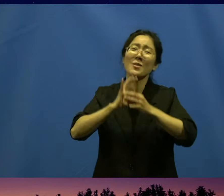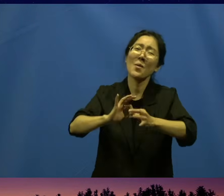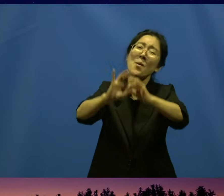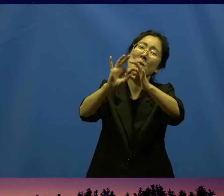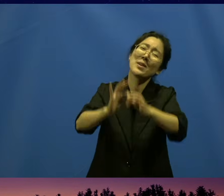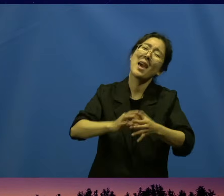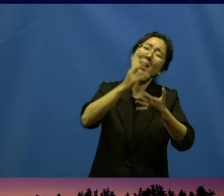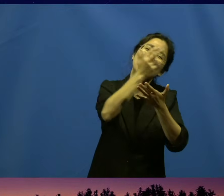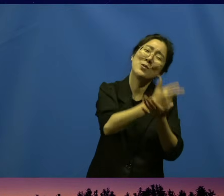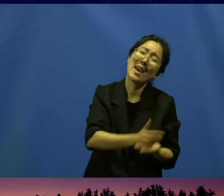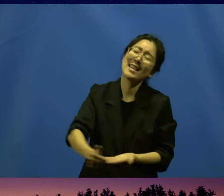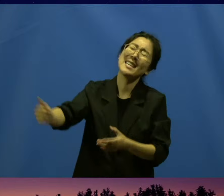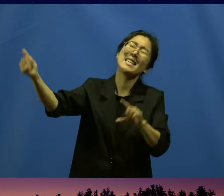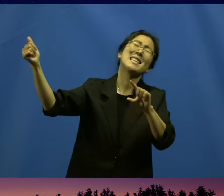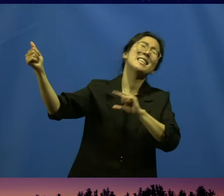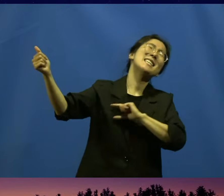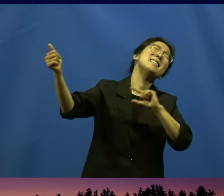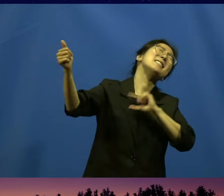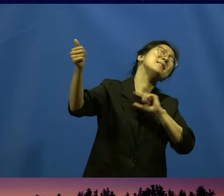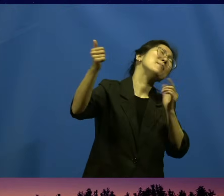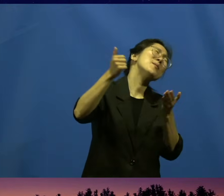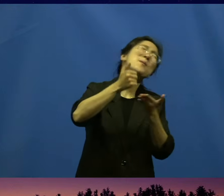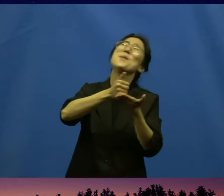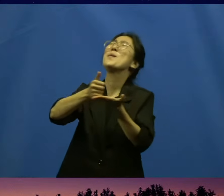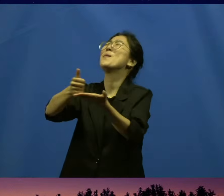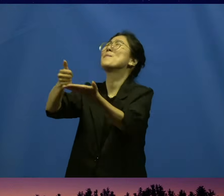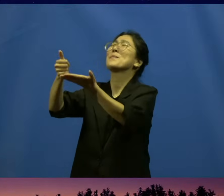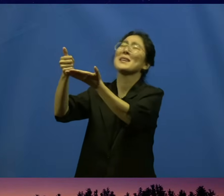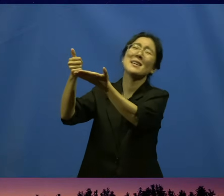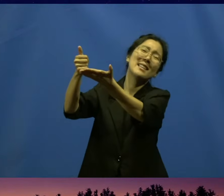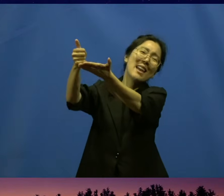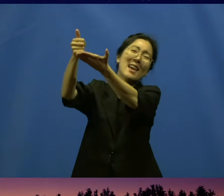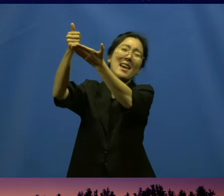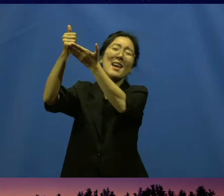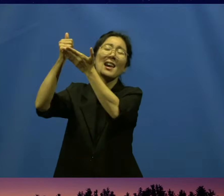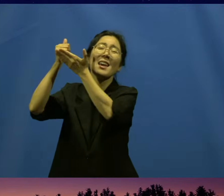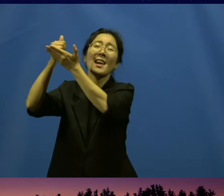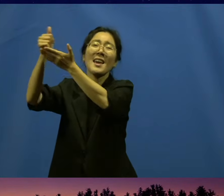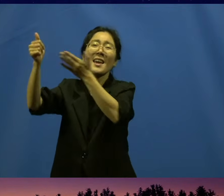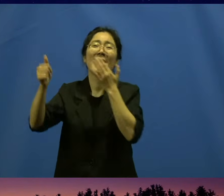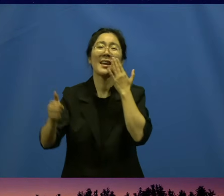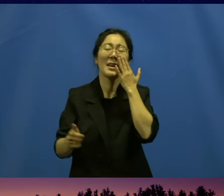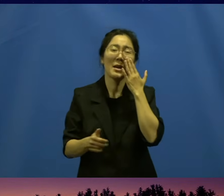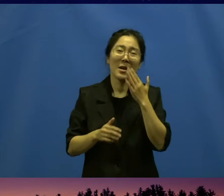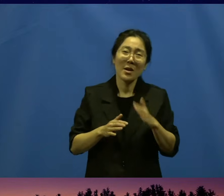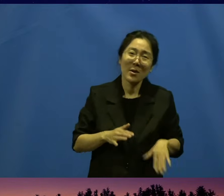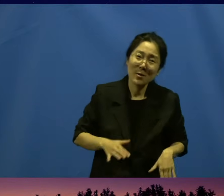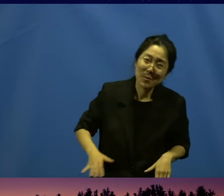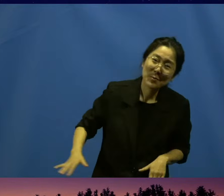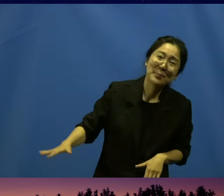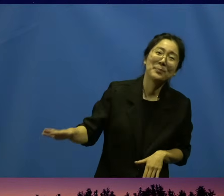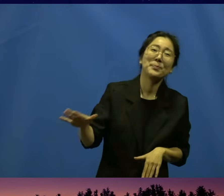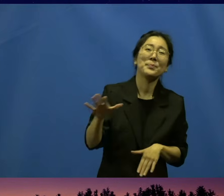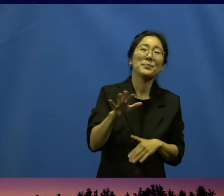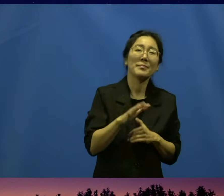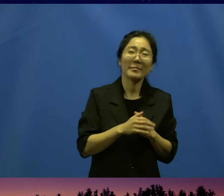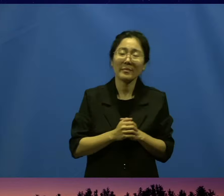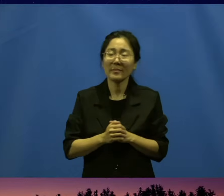백성만원에서 주의 처음부터 한번 다시 고백합시다. 우리를 하나로 부르셨네.